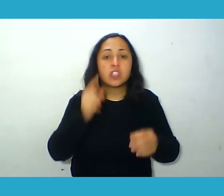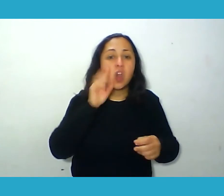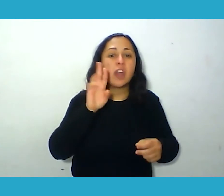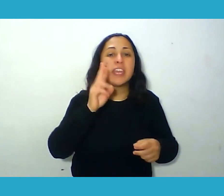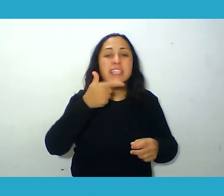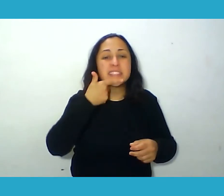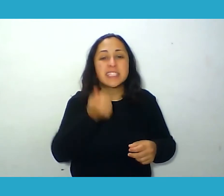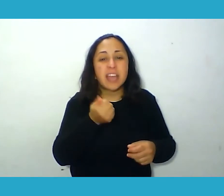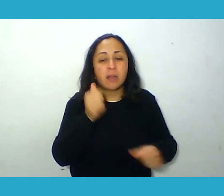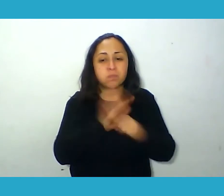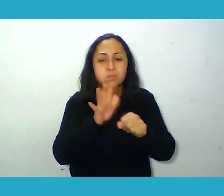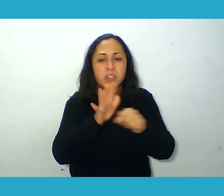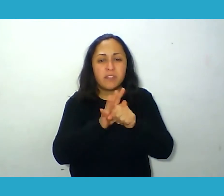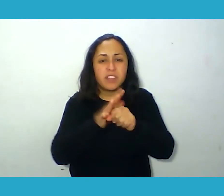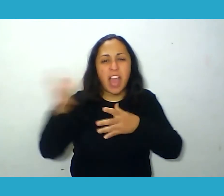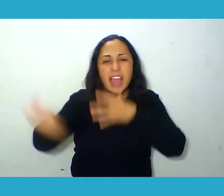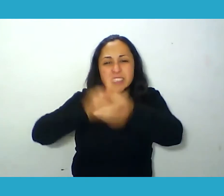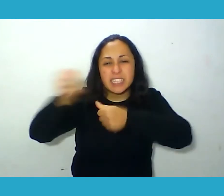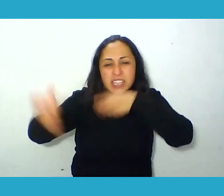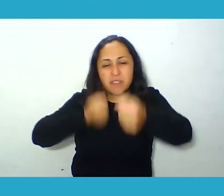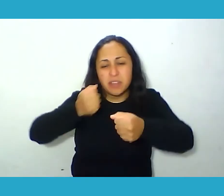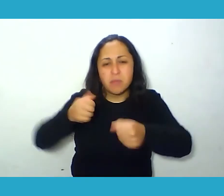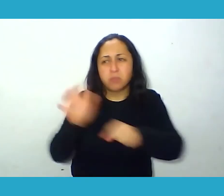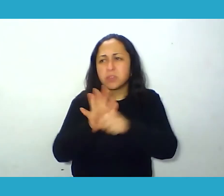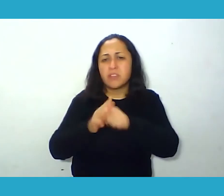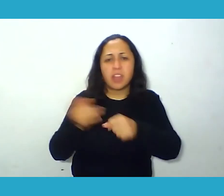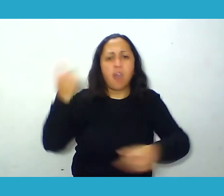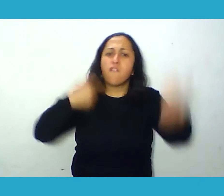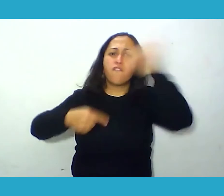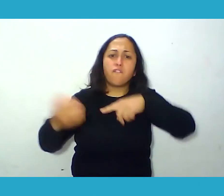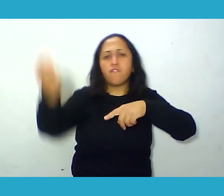al extractivismo y a un saqueo que implica volver a lo colonial.